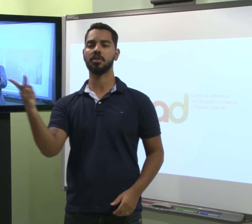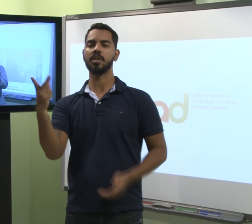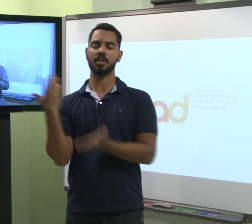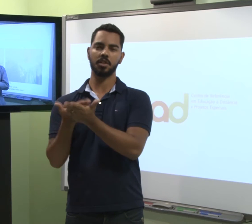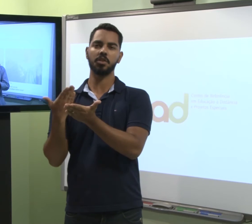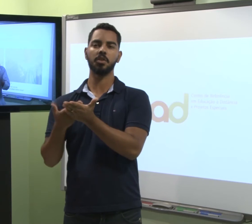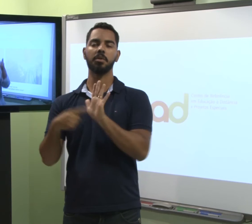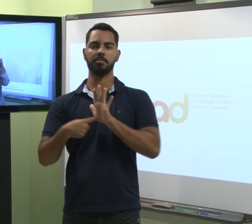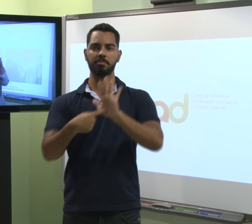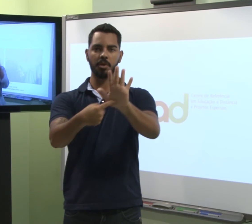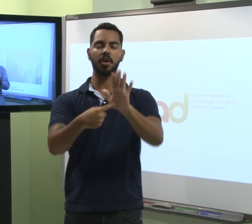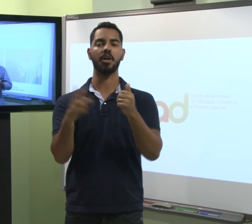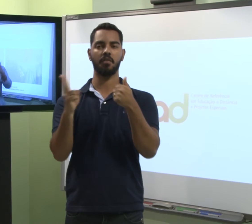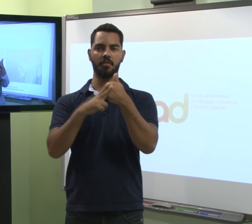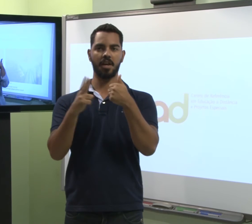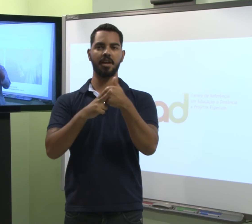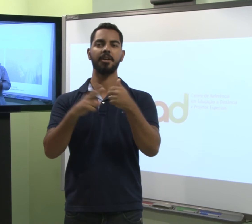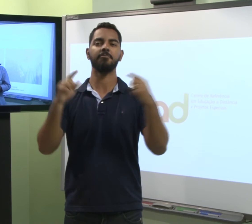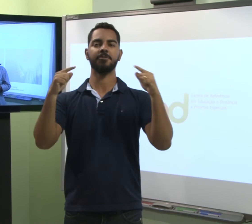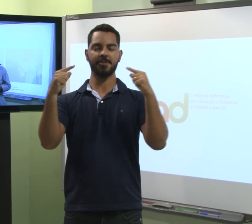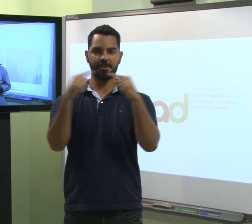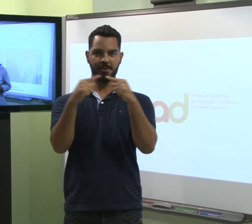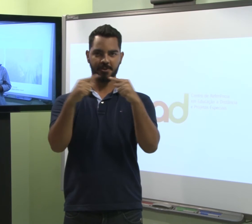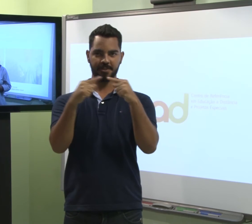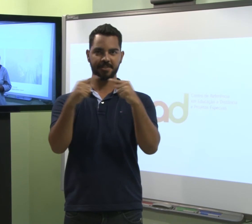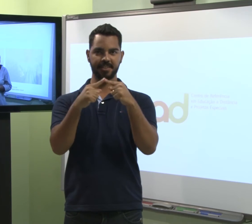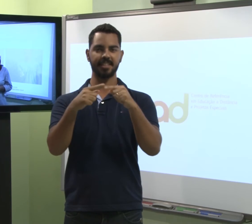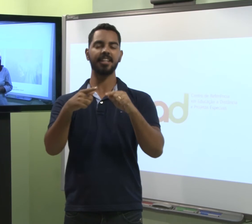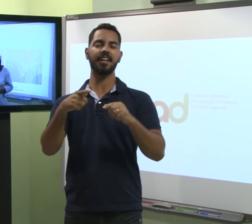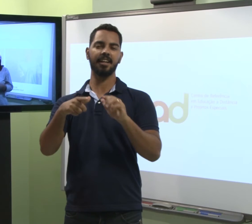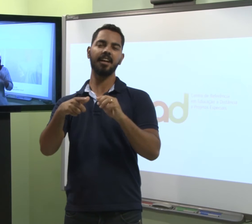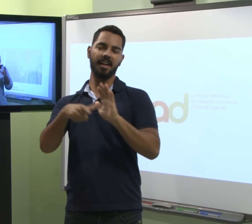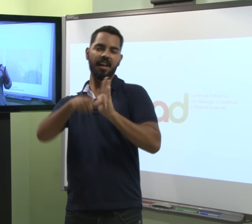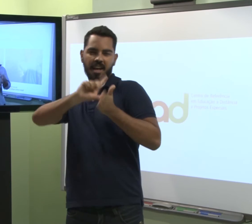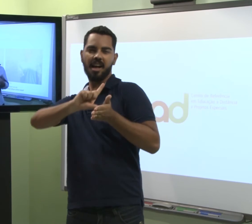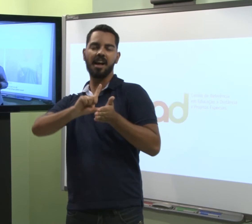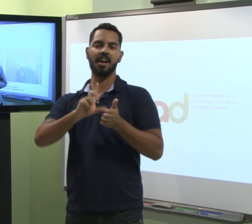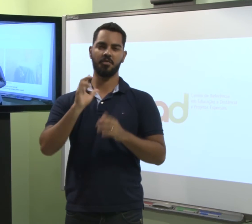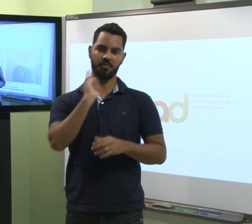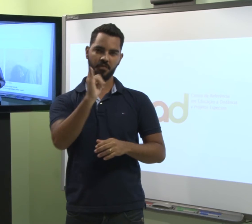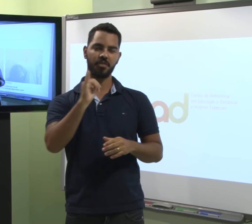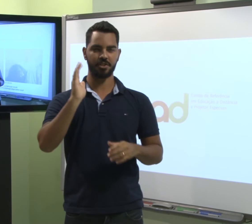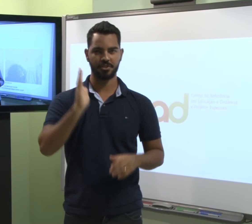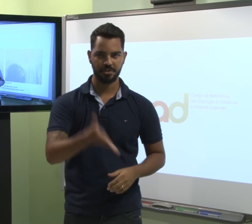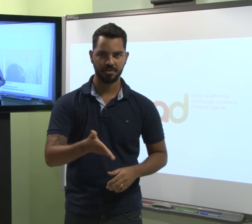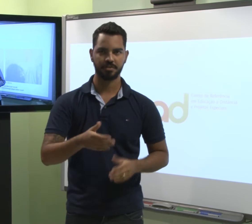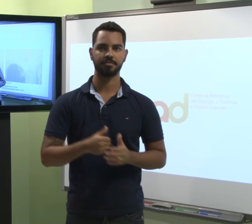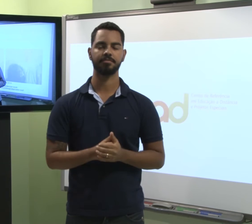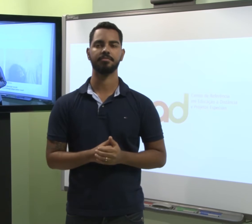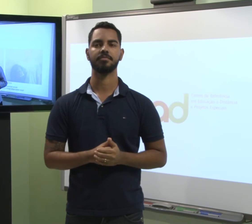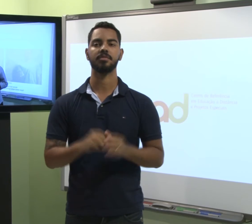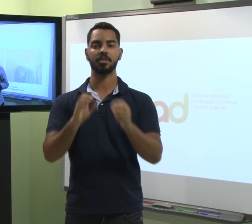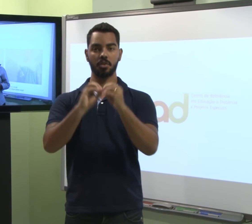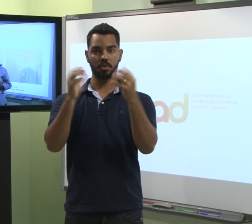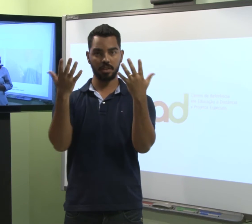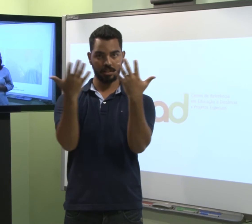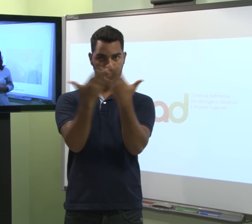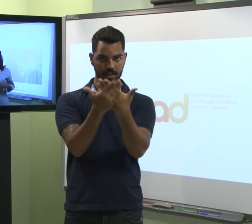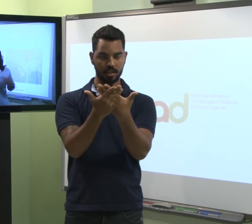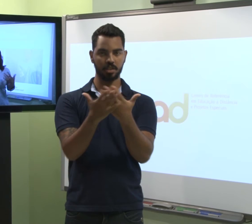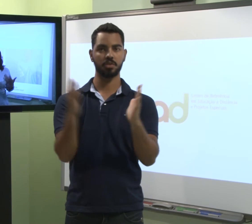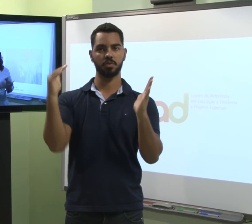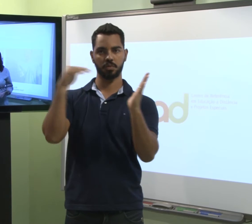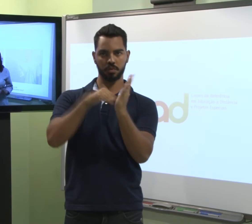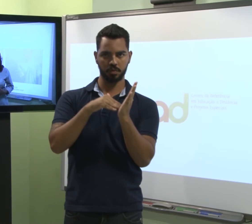aqui apresentados anteriormente, tá? Bom, e fechando aqui este slide, para prosseguirmos